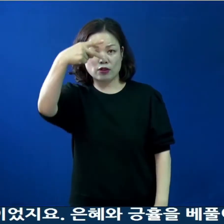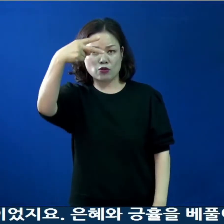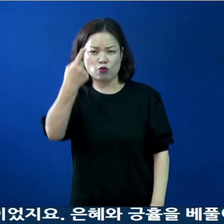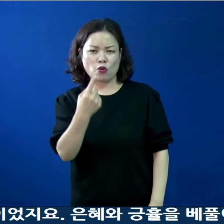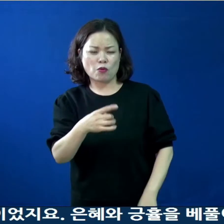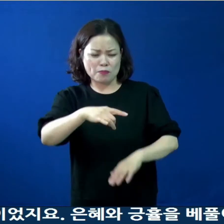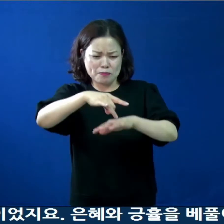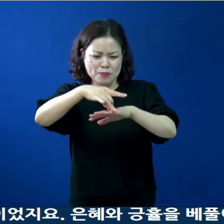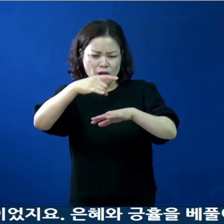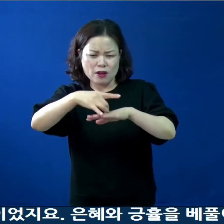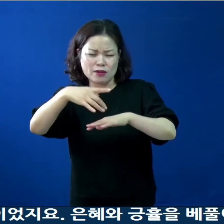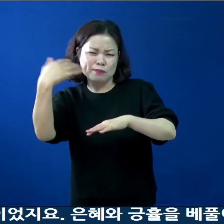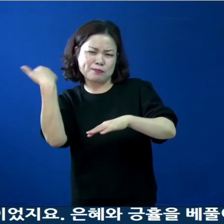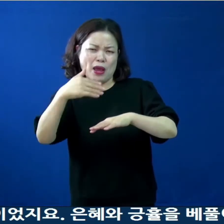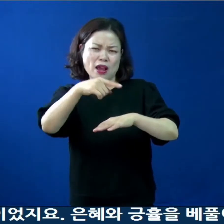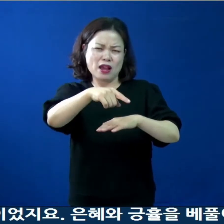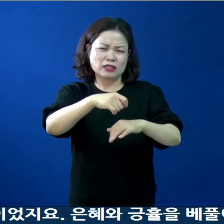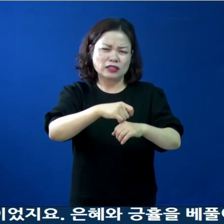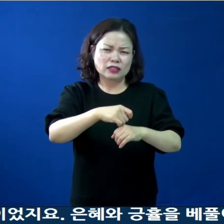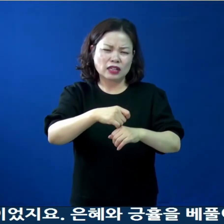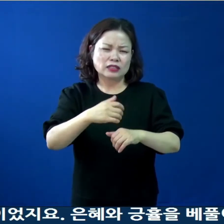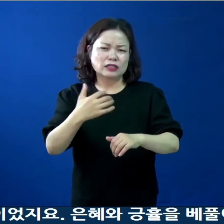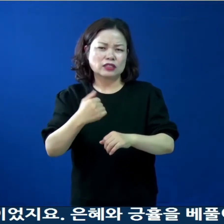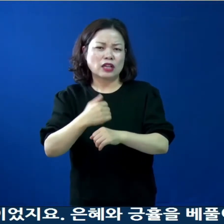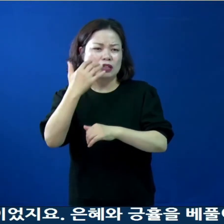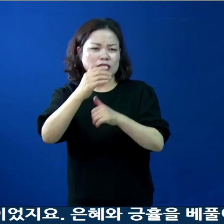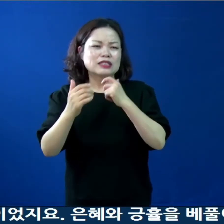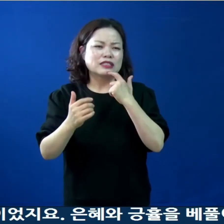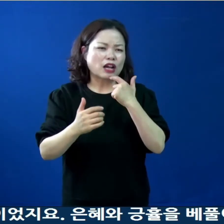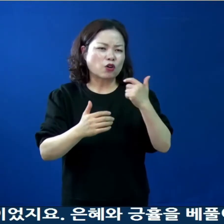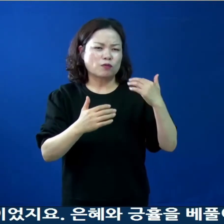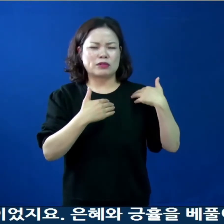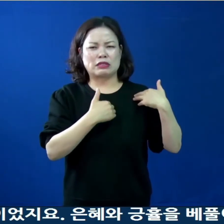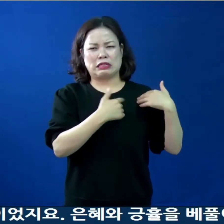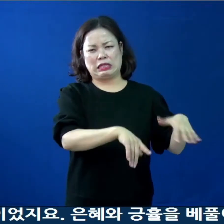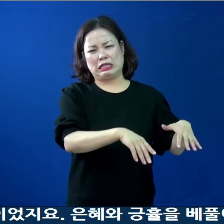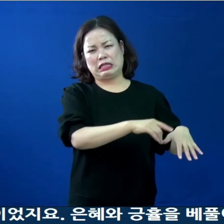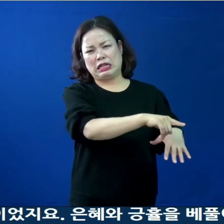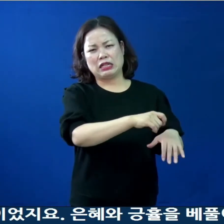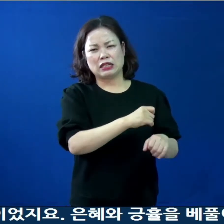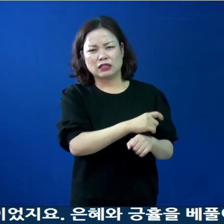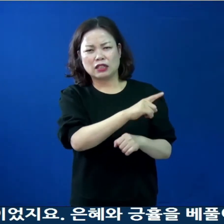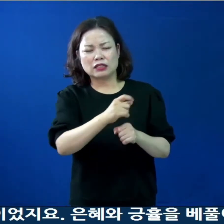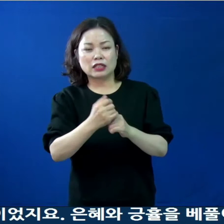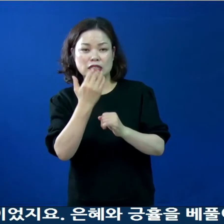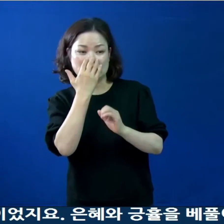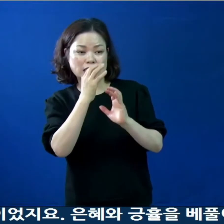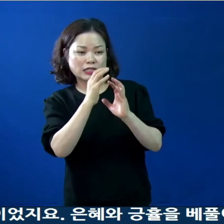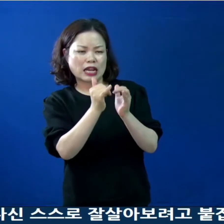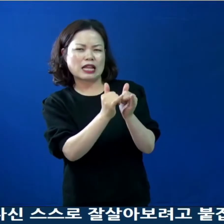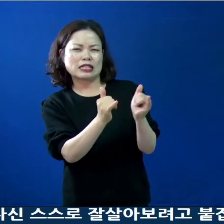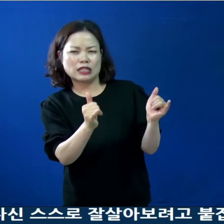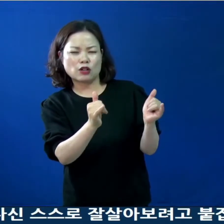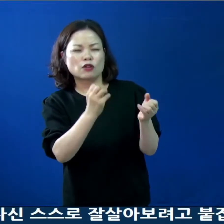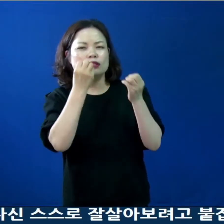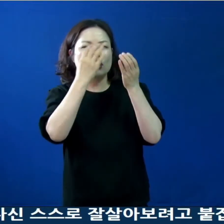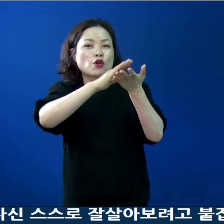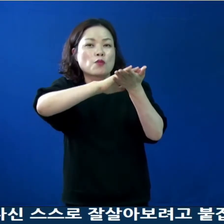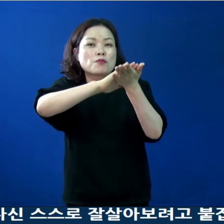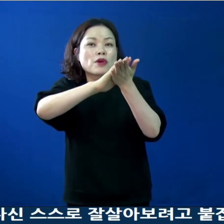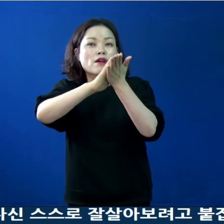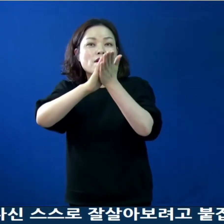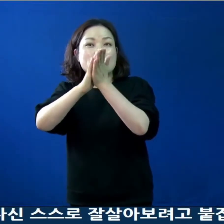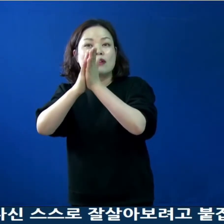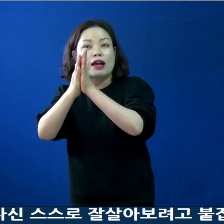거예요. 야곱을 죽이시고 이제 하나님의 은혜와 하나님의 긍휼로만 사는 이스라엘로 하나님이 새롭게 하신